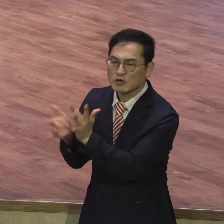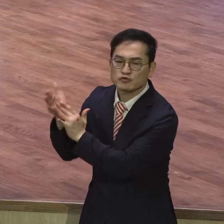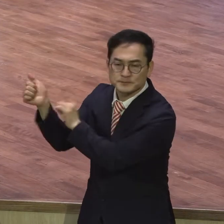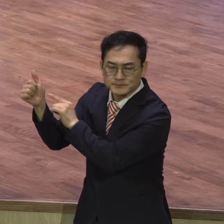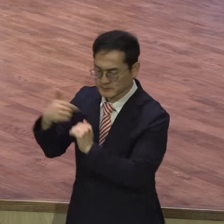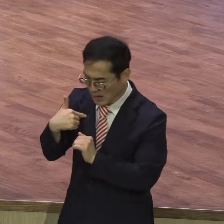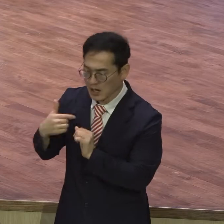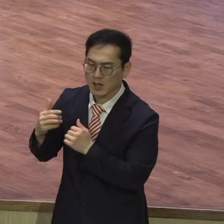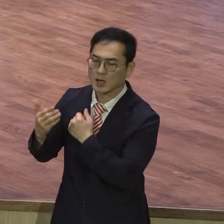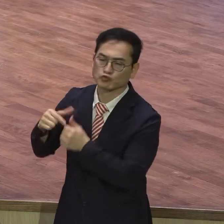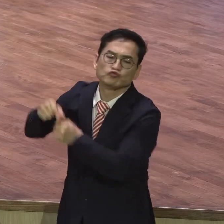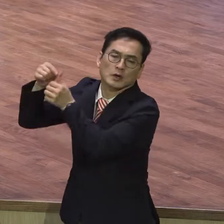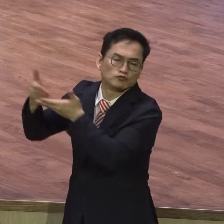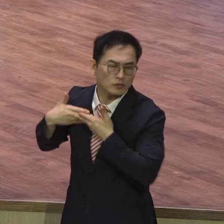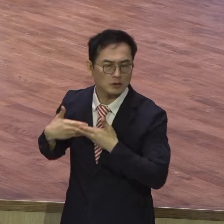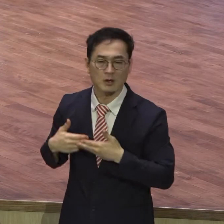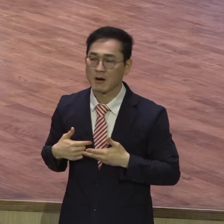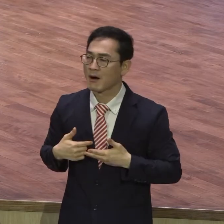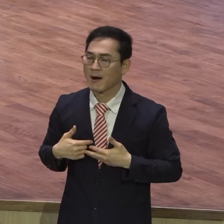믿어라 얼마나 쉬워요